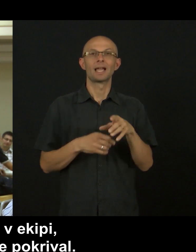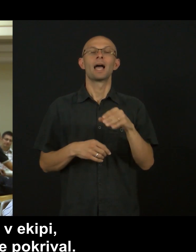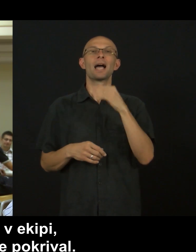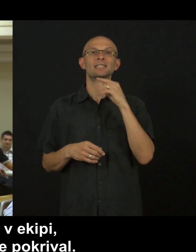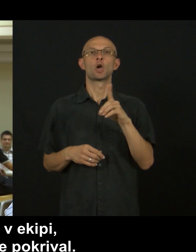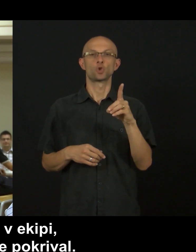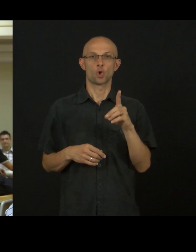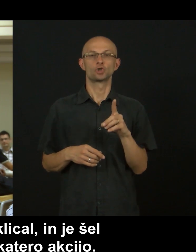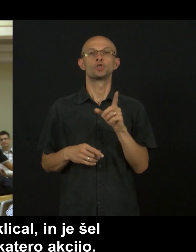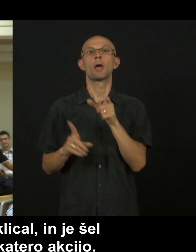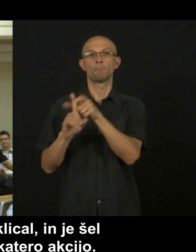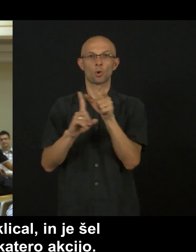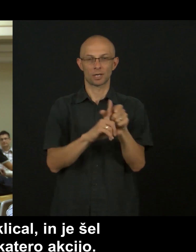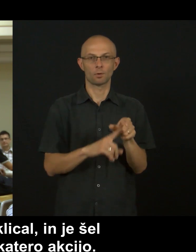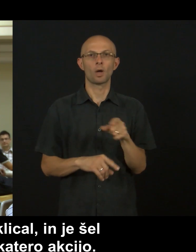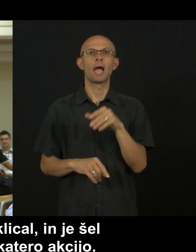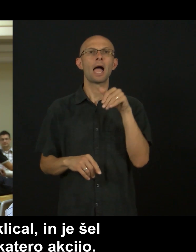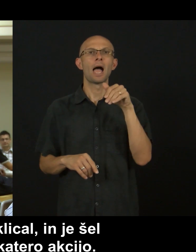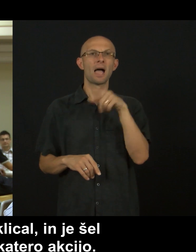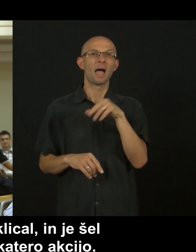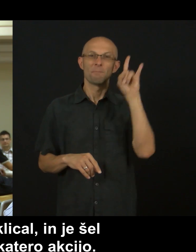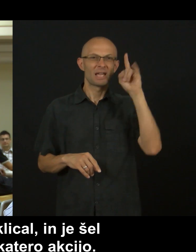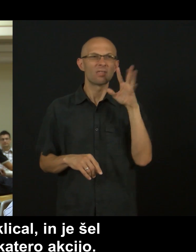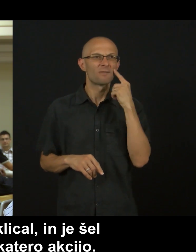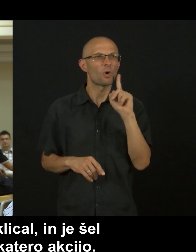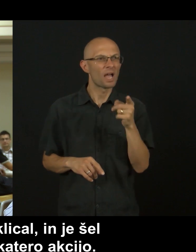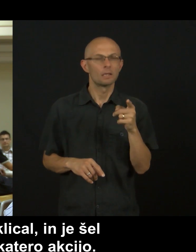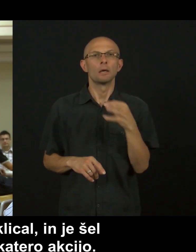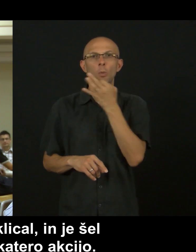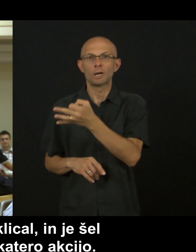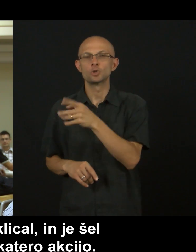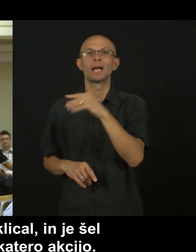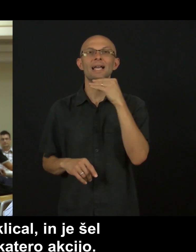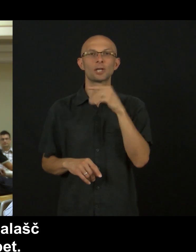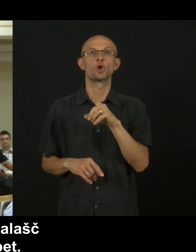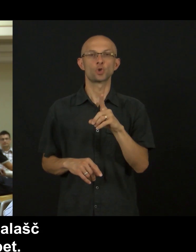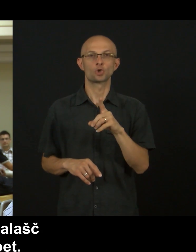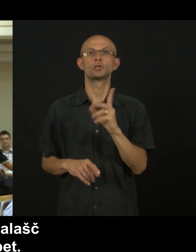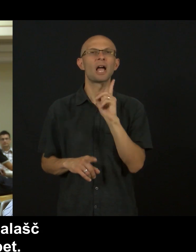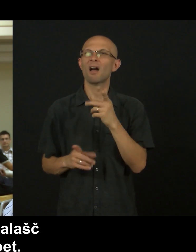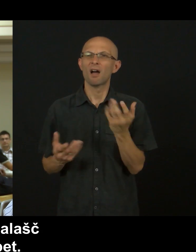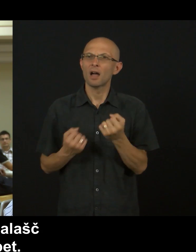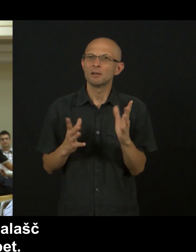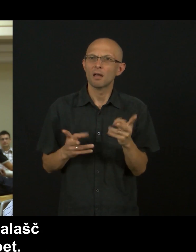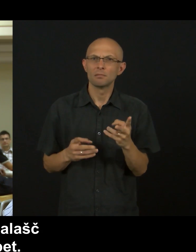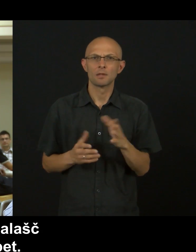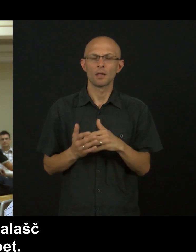Sašo Dončič ga je pa pokrival in Miha ni videl, kaj sem klical in je šel vprašati Sašo Dončiča, kjero akcijo in Saša